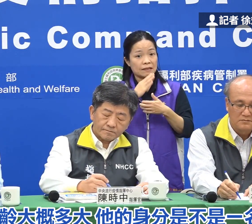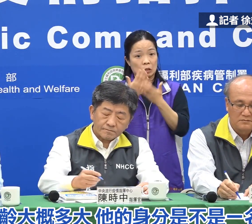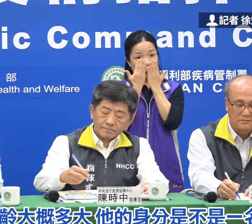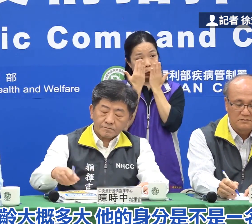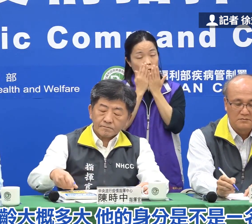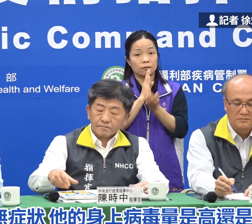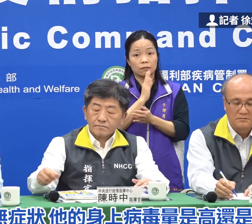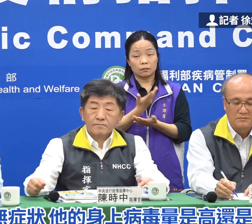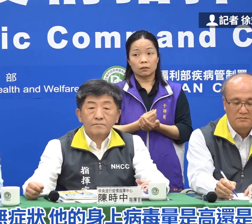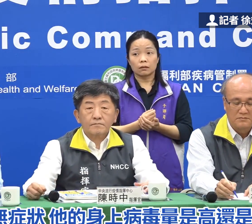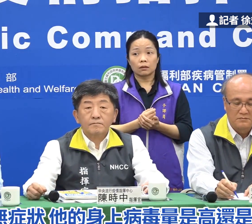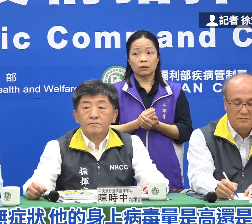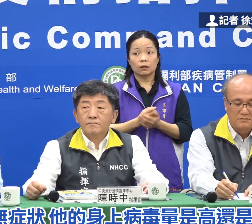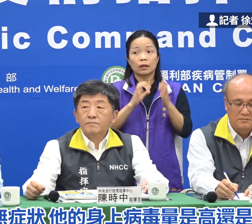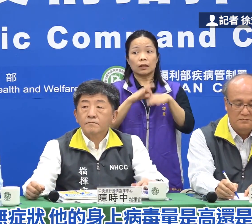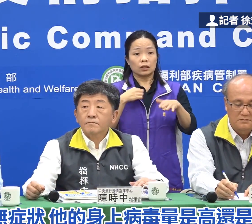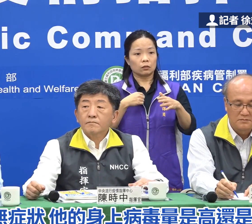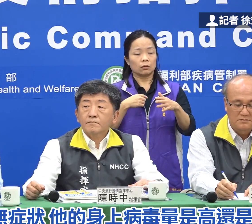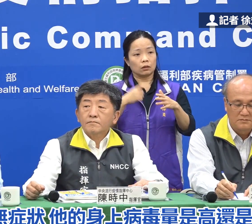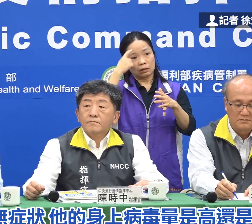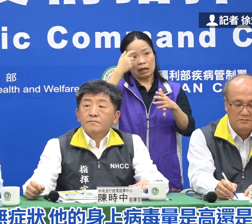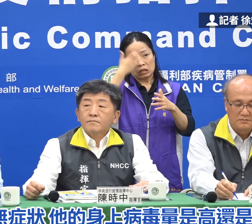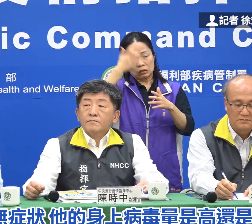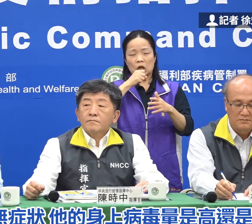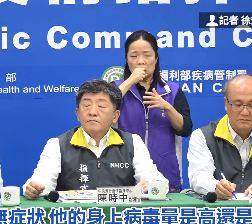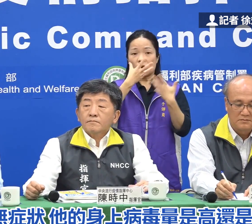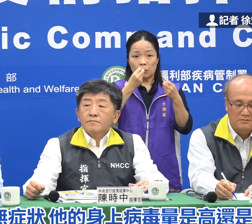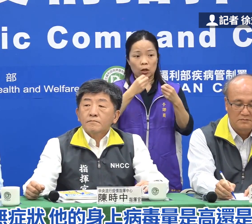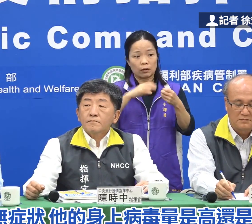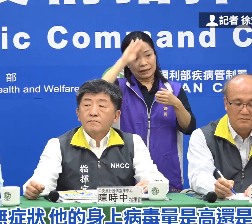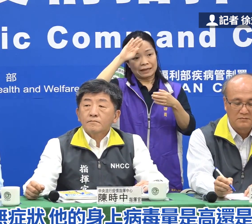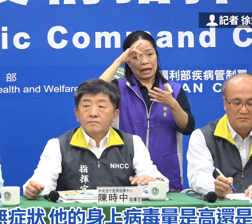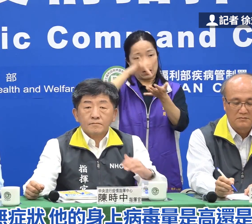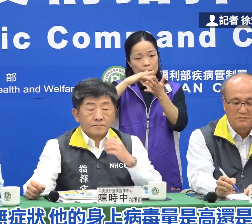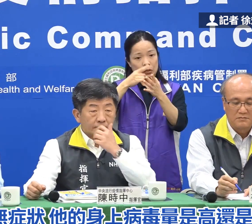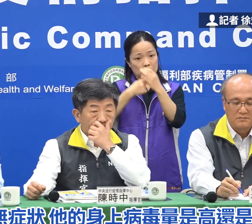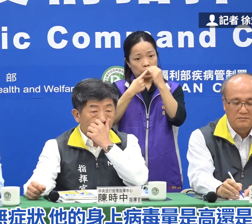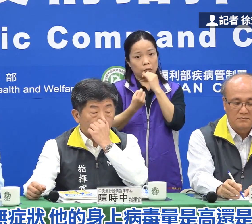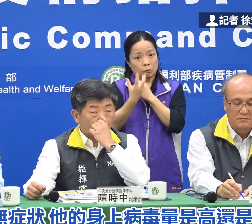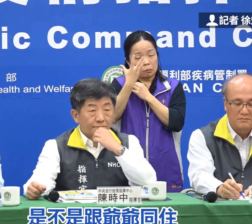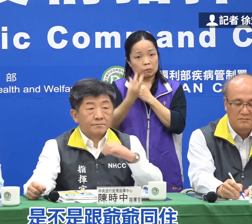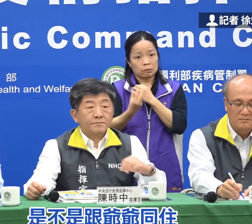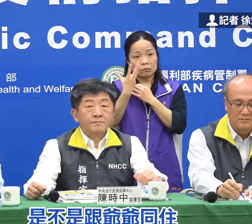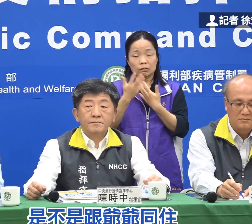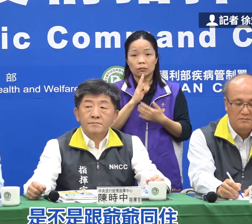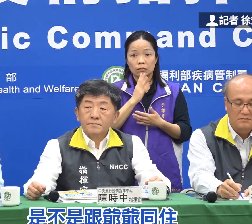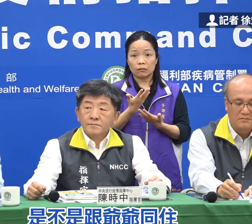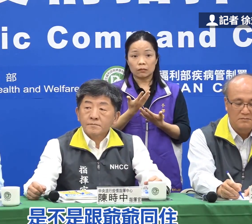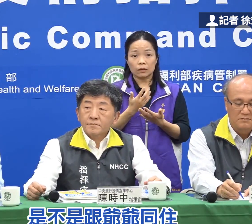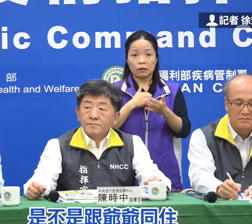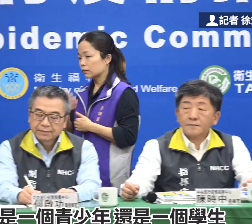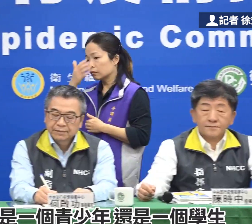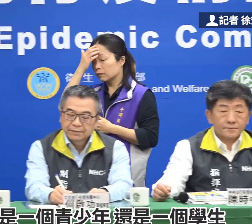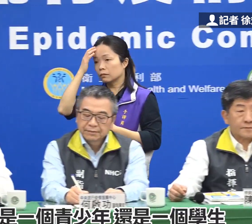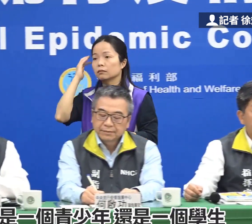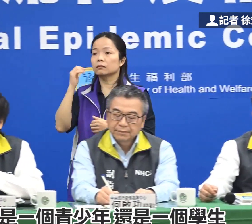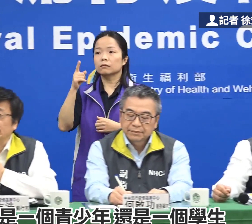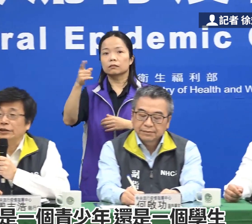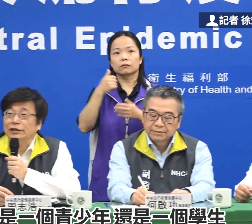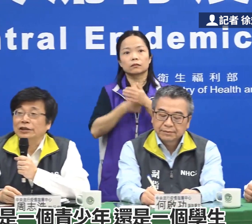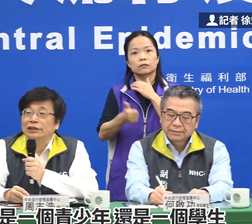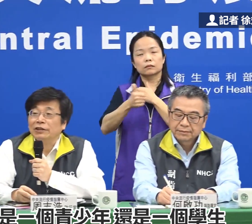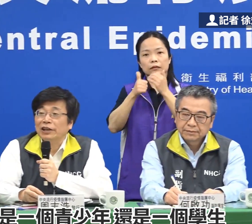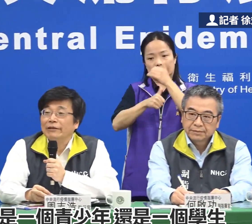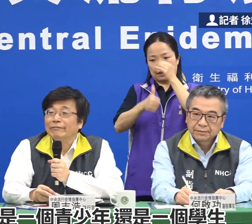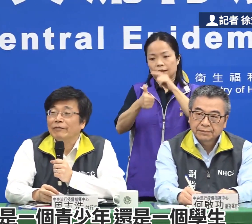名学生？那因为他是无症状，不晓得他身上的病毒量是高还是低呢？是不是跟爷爷同住？ 他大概是